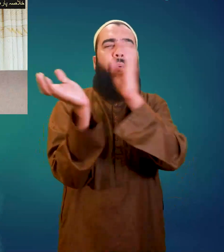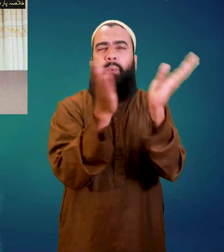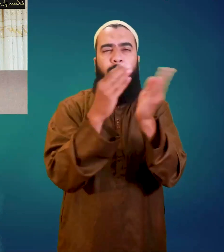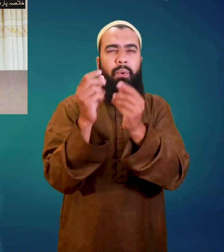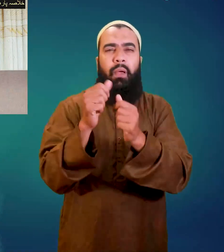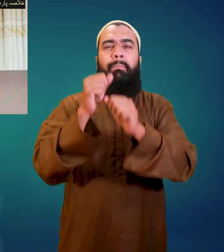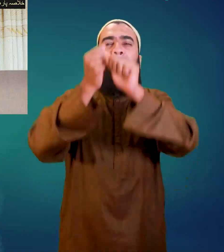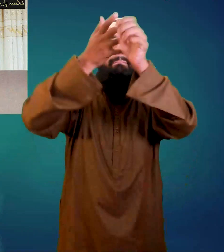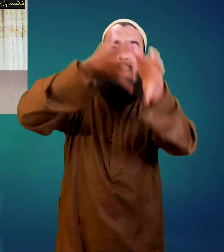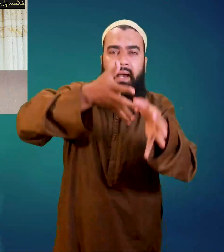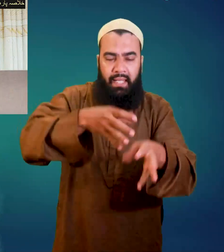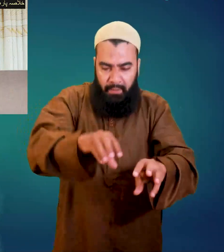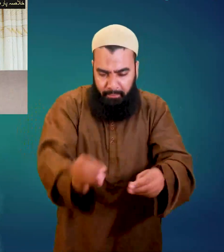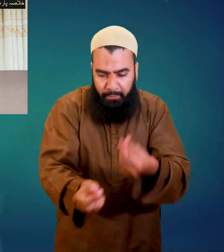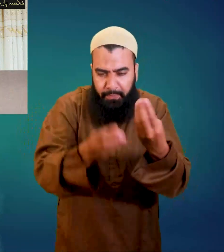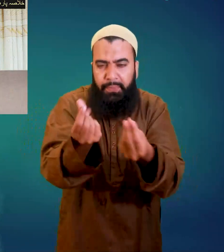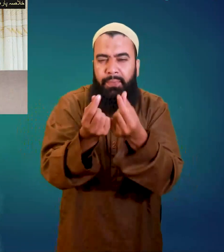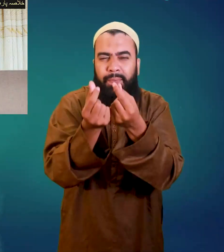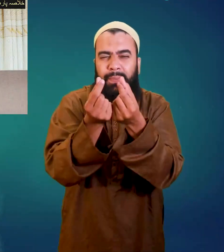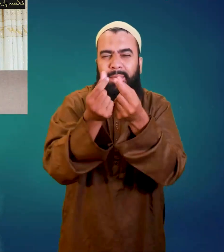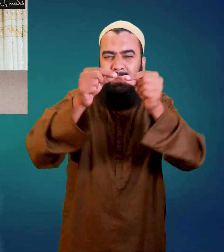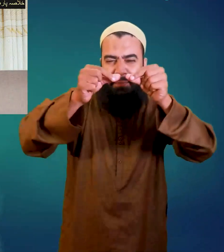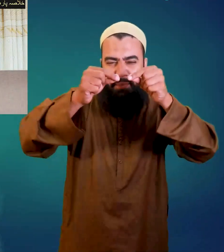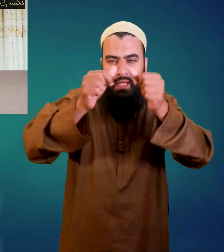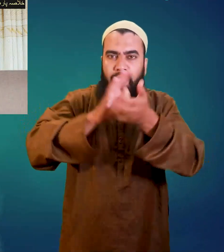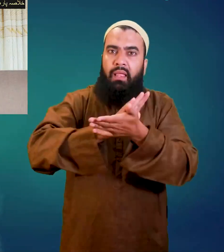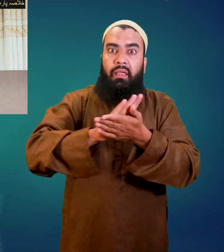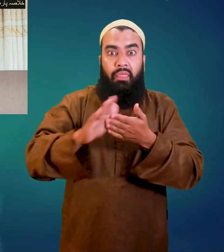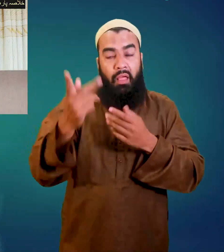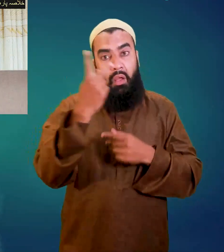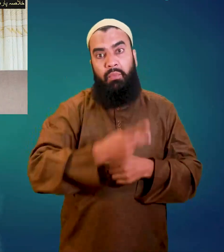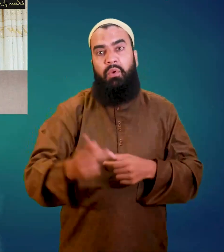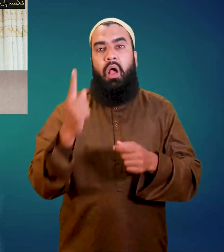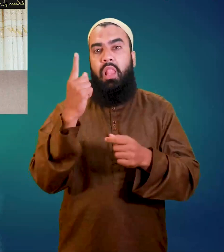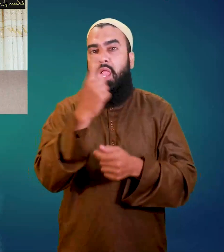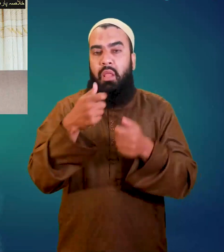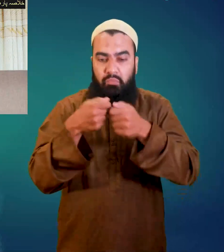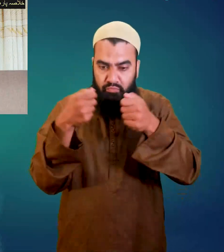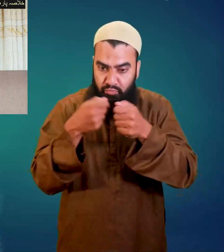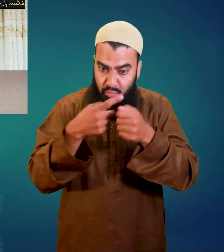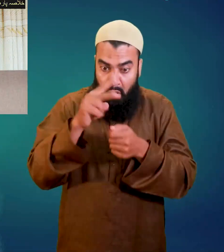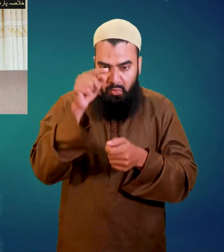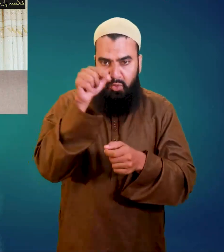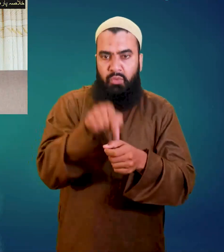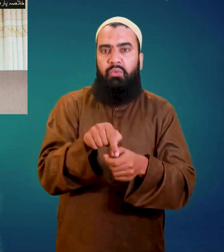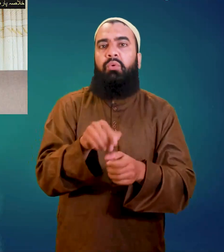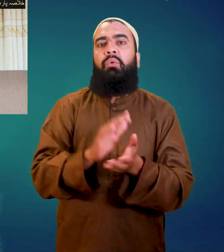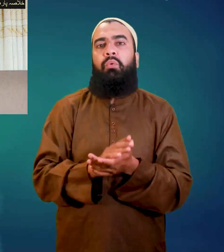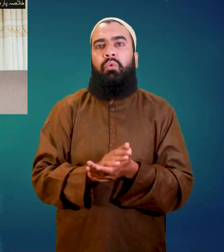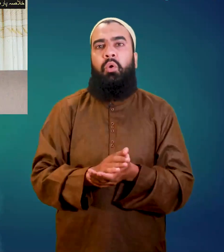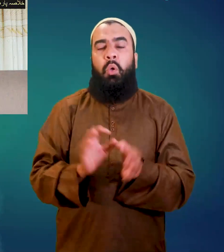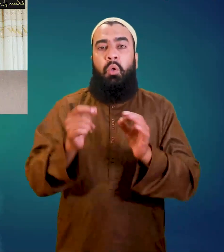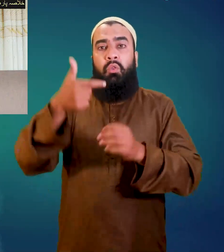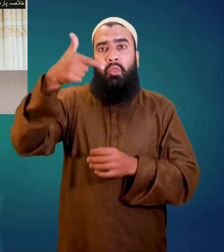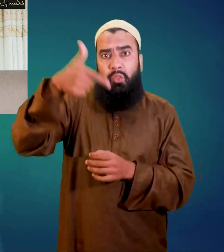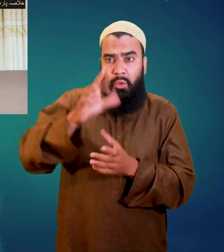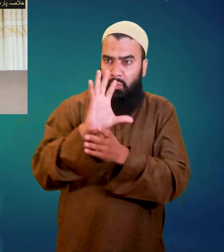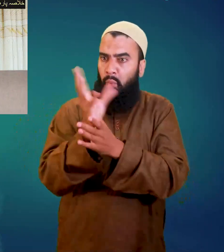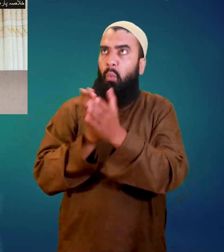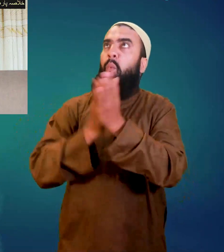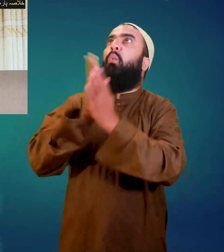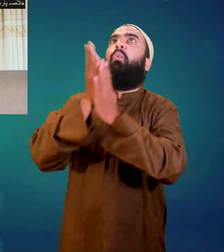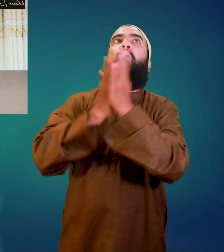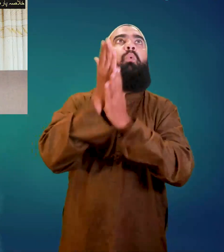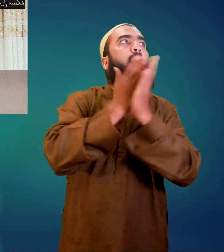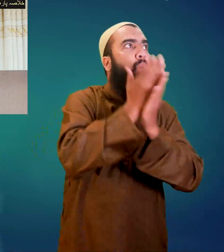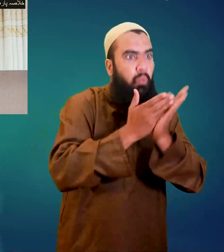تسبح لہ السماوات السبع والارض ومن فیہن، ساتوں زمین و آسمان کے اندر جو کچھ بھی ہے وہ اللہ کی تسبیح، اللہ